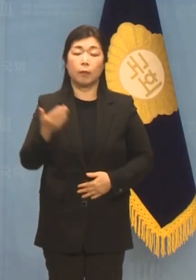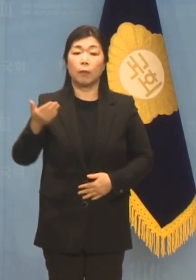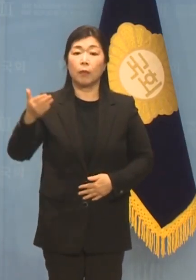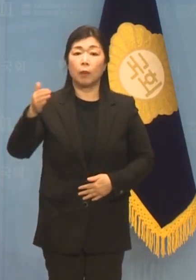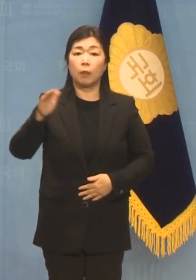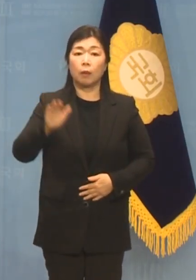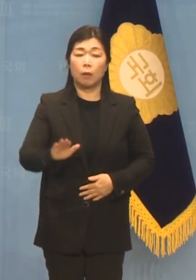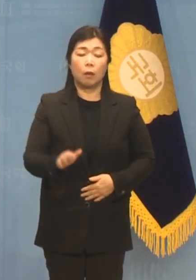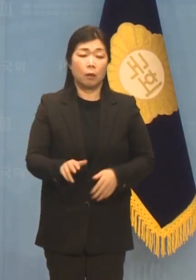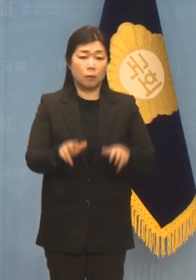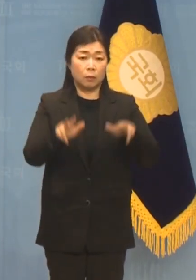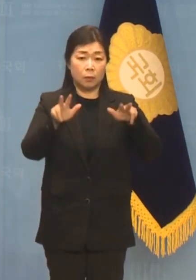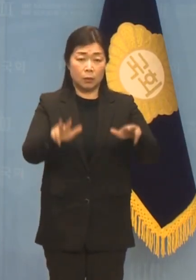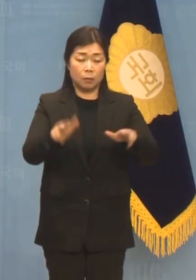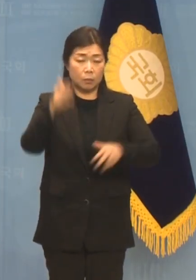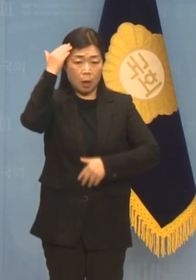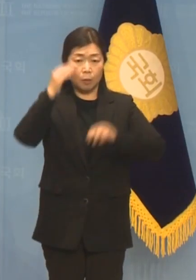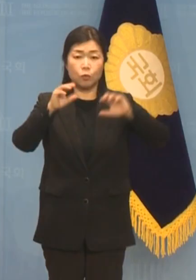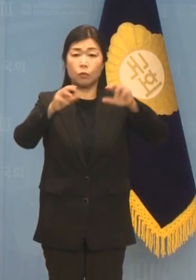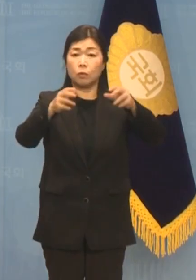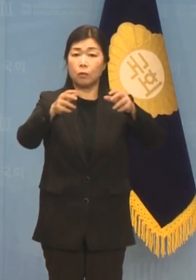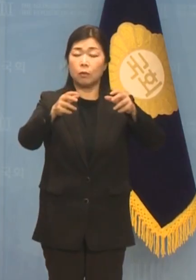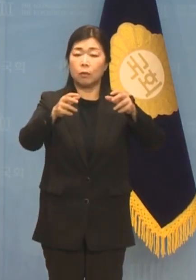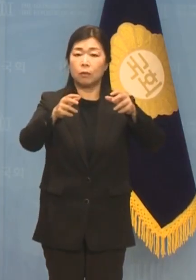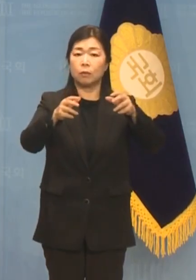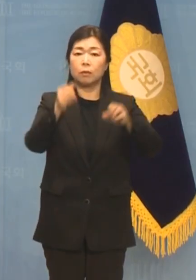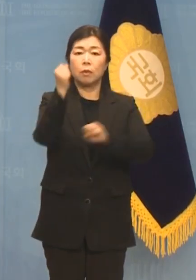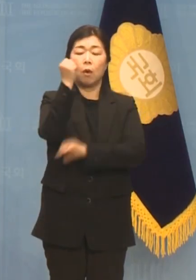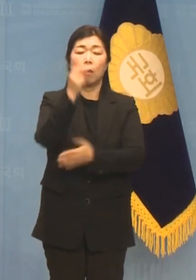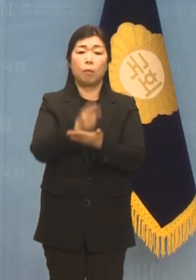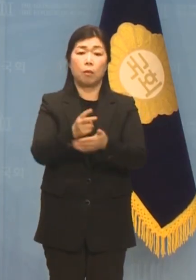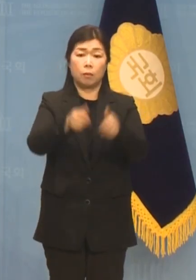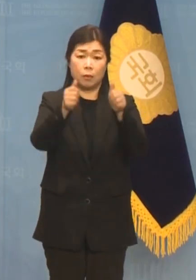그러나 지금 대한민국의